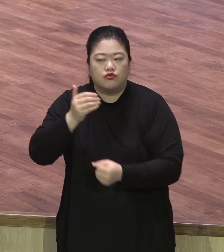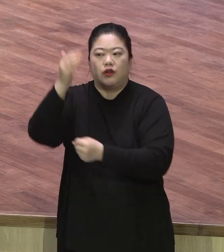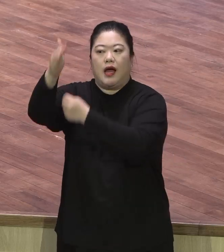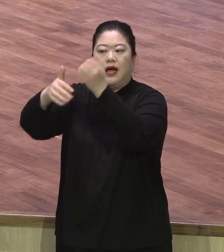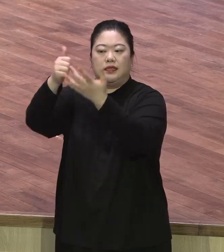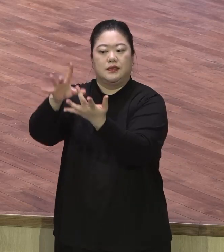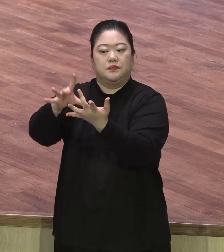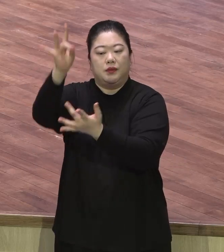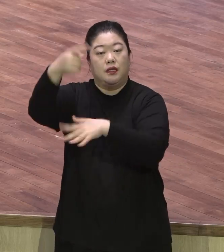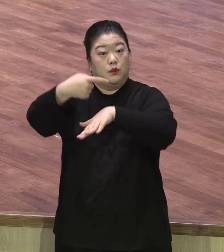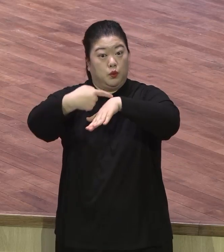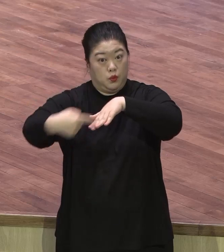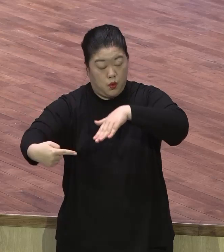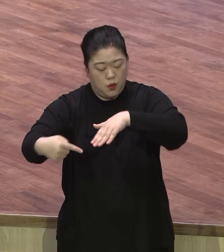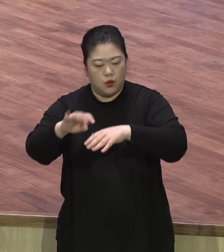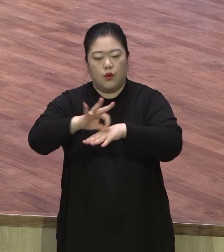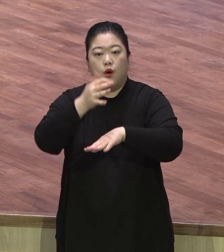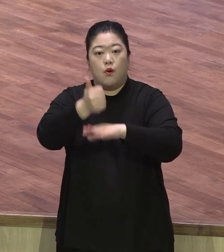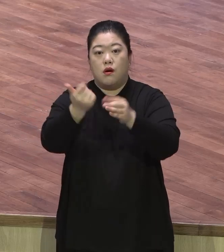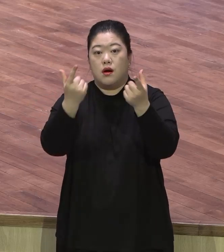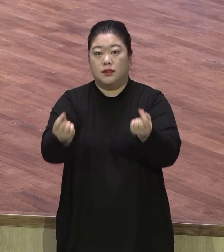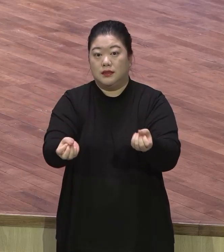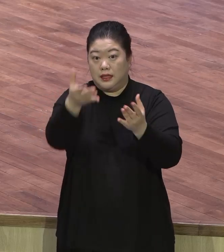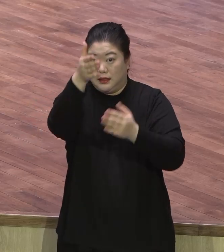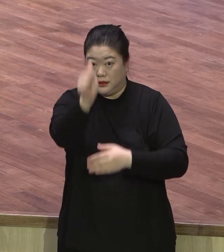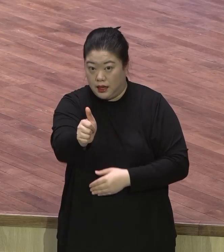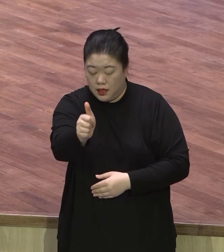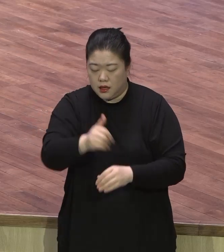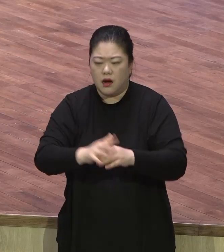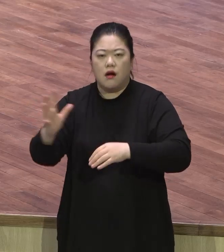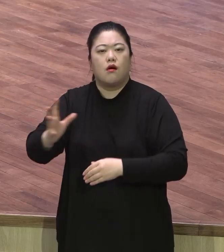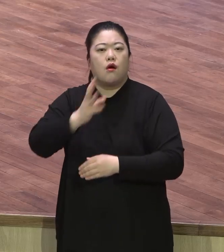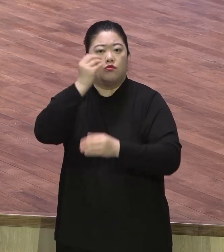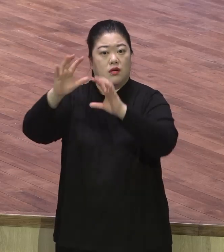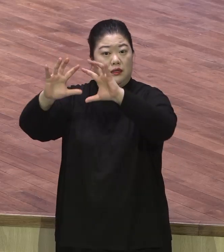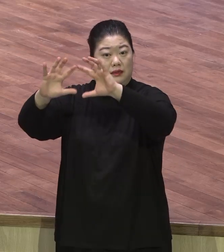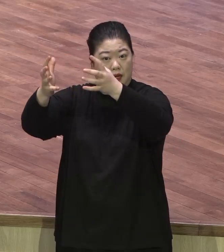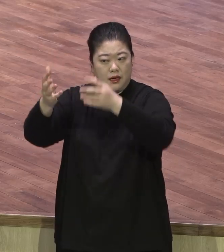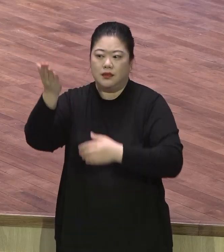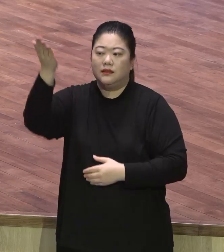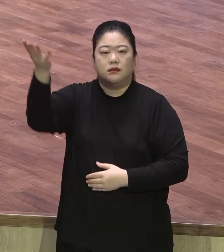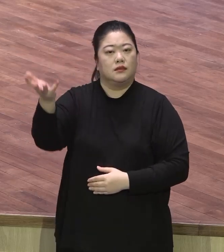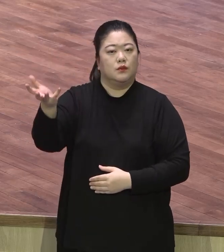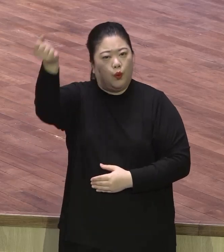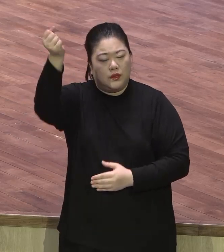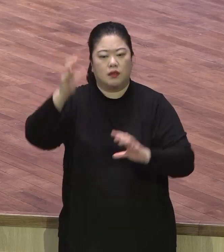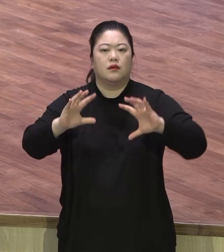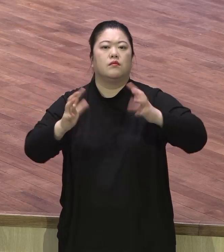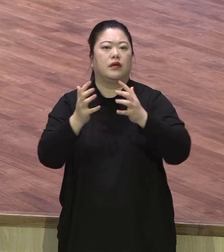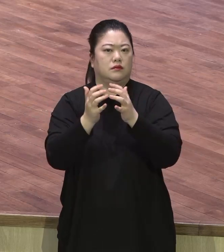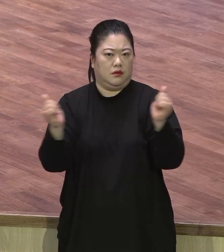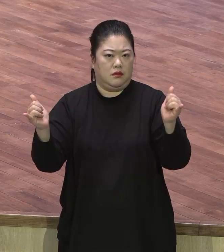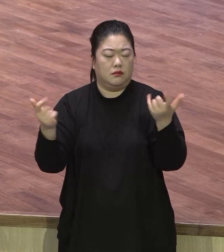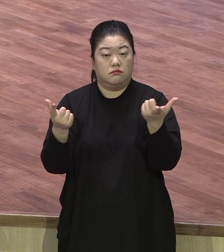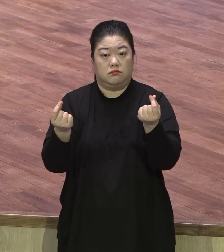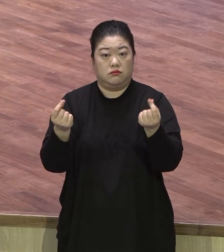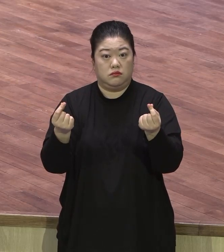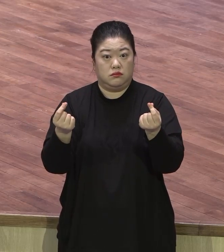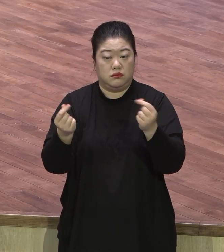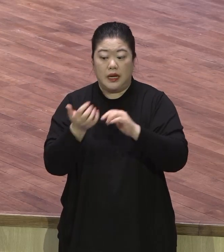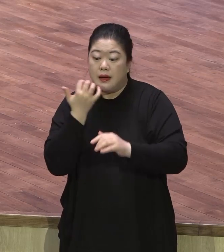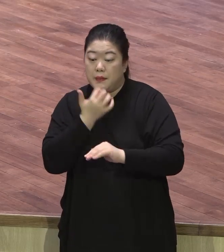왕같은 제사장이요 거룩한 나라의 나라요 그의 소유된 백성이니 똑같은 말씀이에요